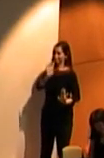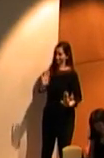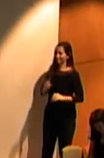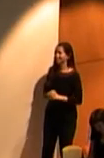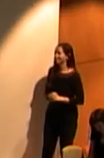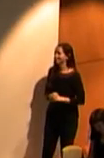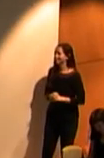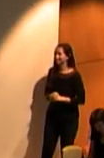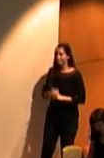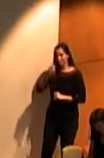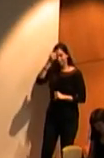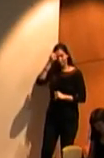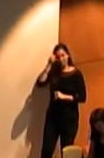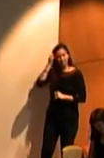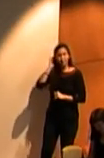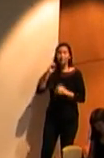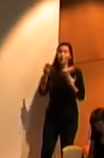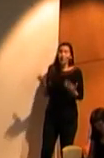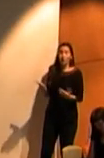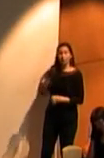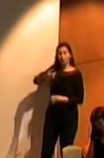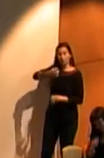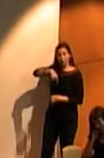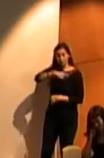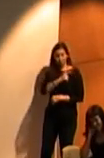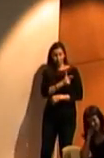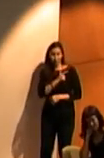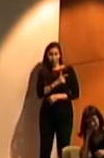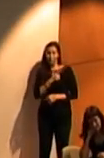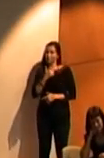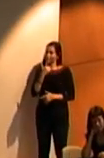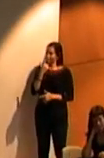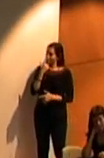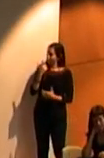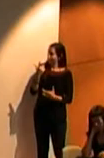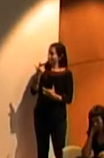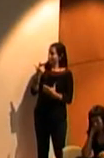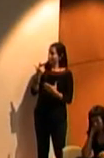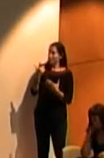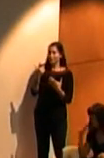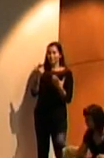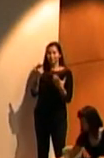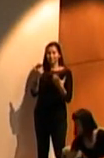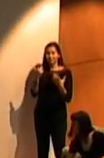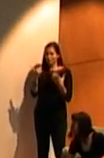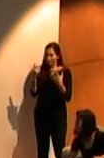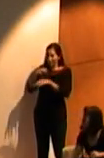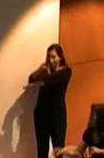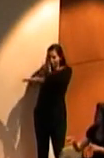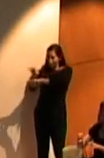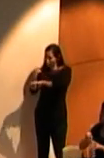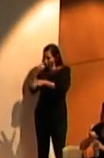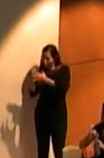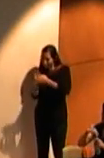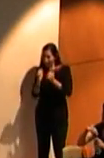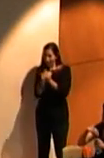Alors du coup, nous, l'approche qu'on a de l'architecture et du handicap, elle se fait principalement par l'approche du sens